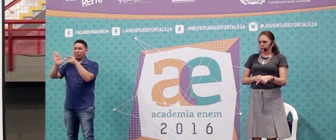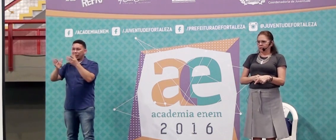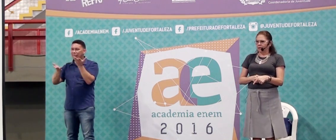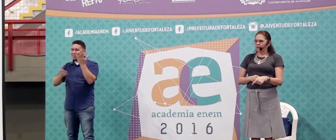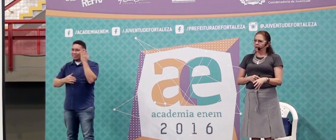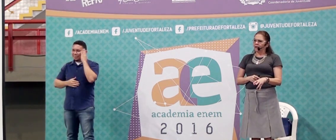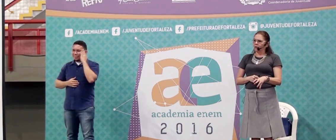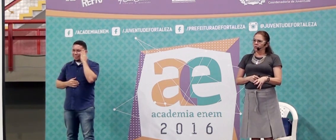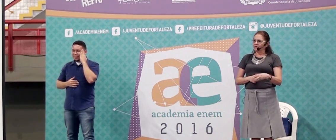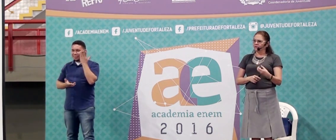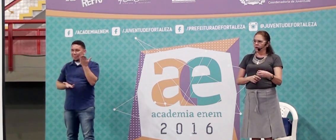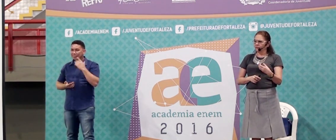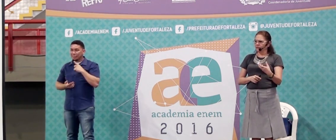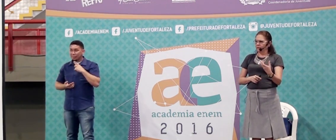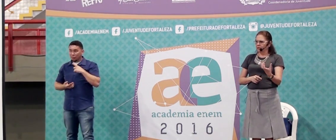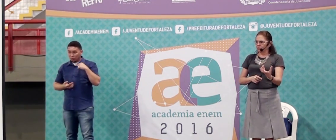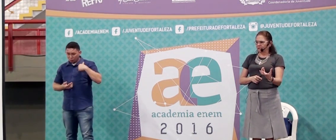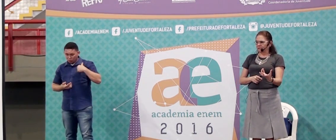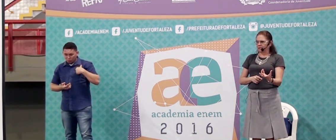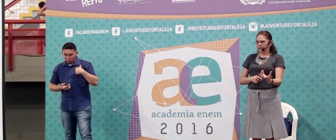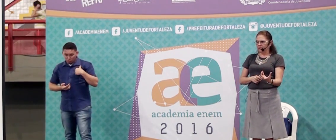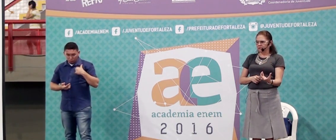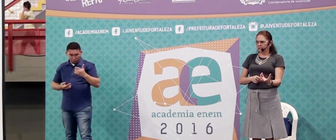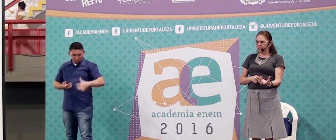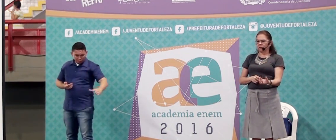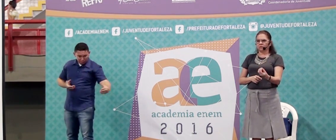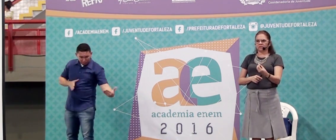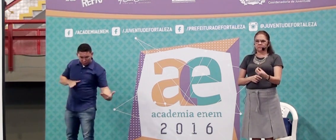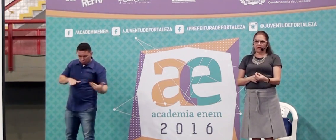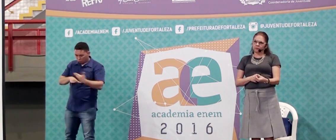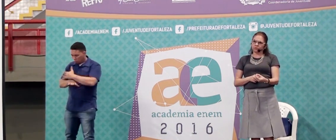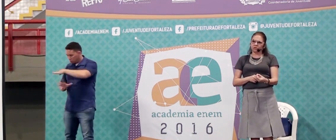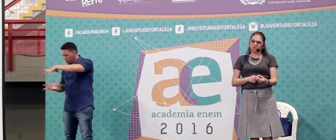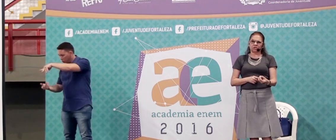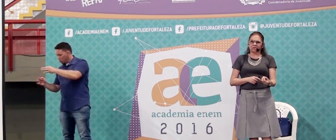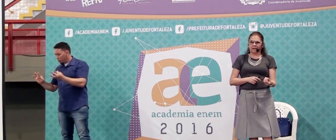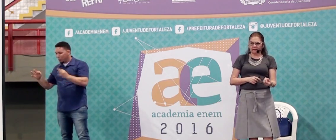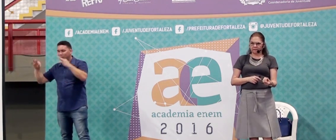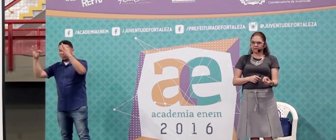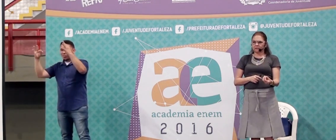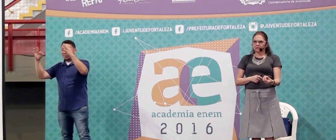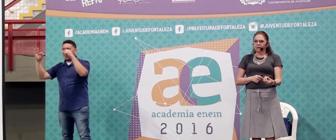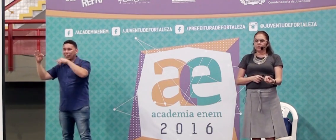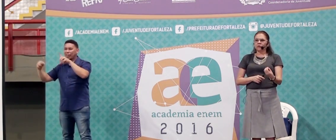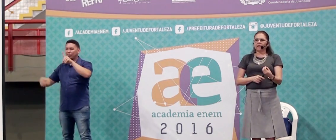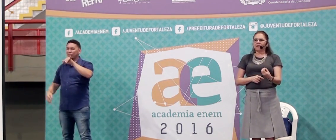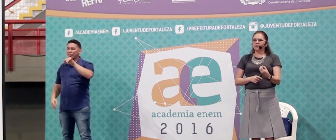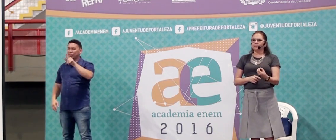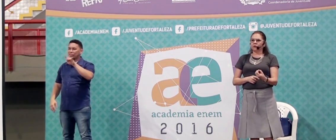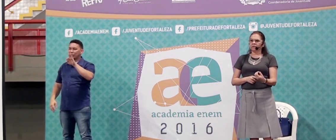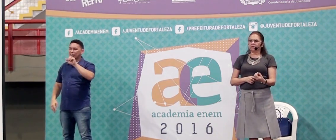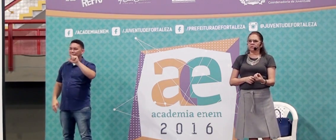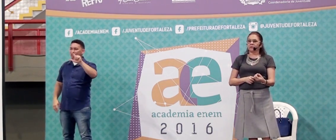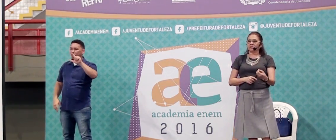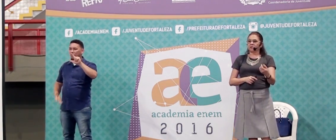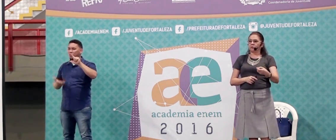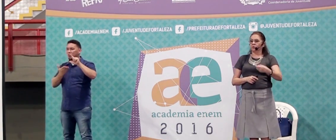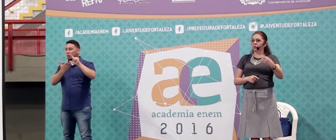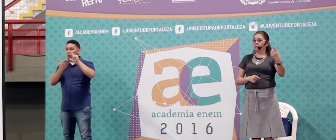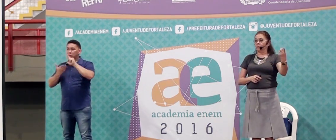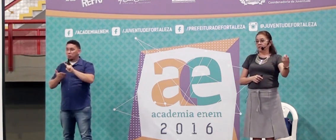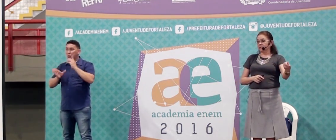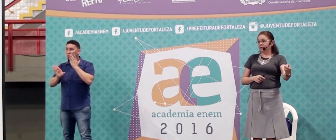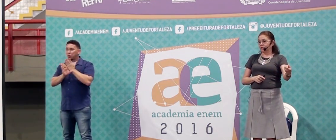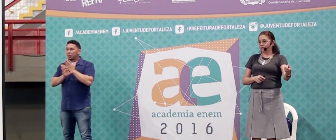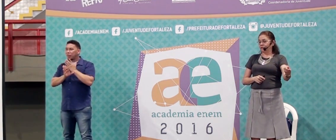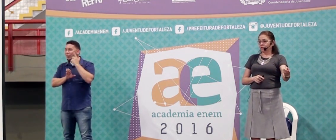questão, tá? O envolvimento das crianças com os meios digitais. Por que é importante? Porque ele já